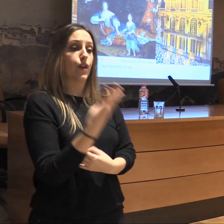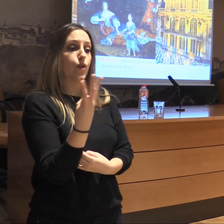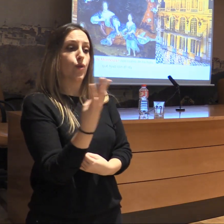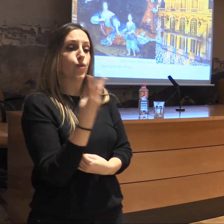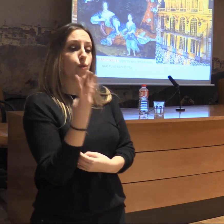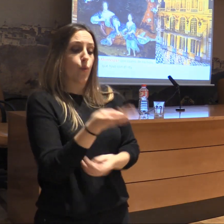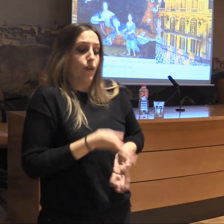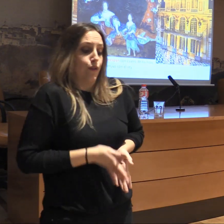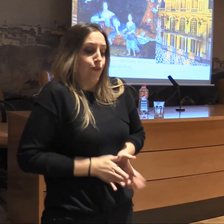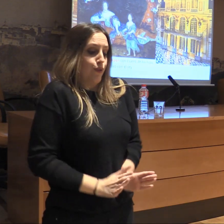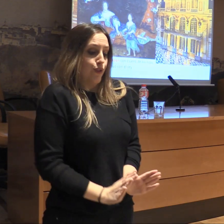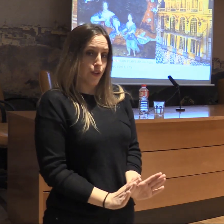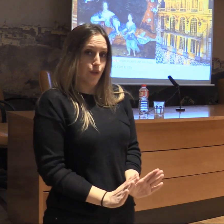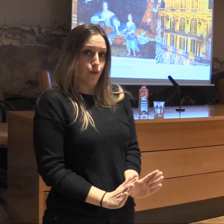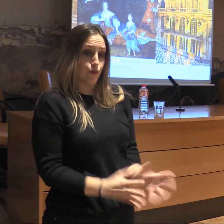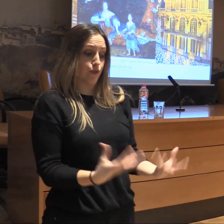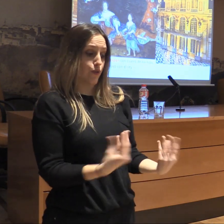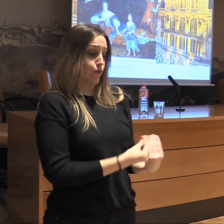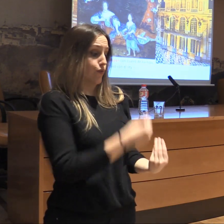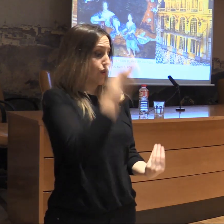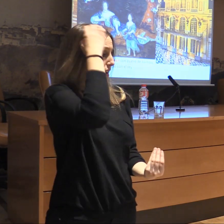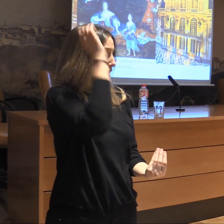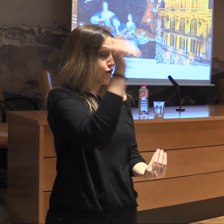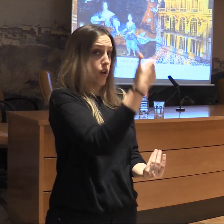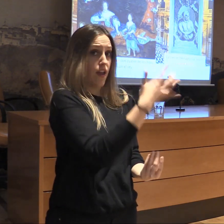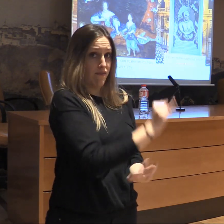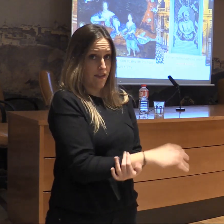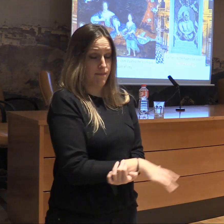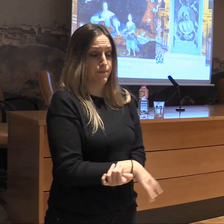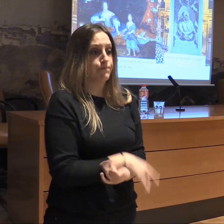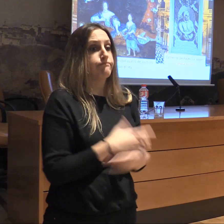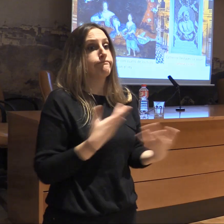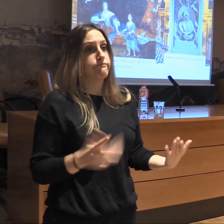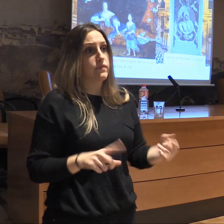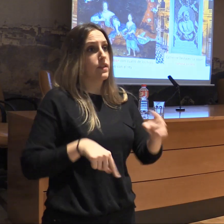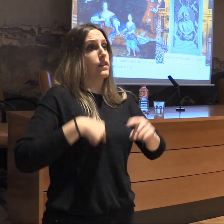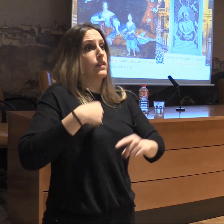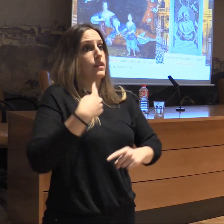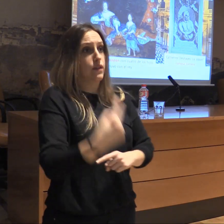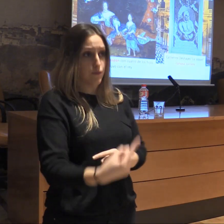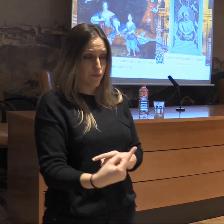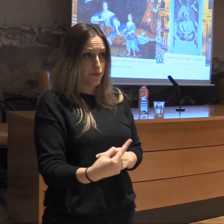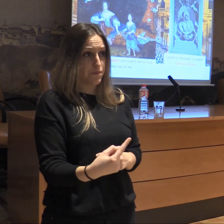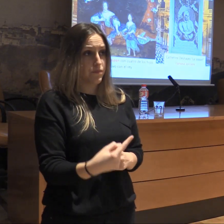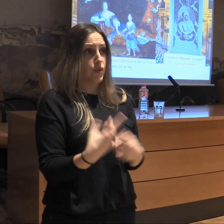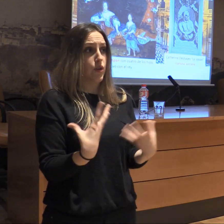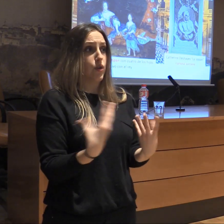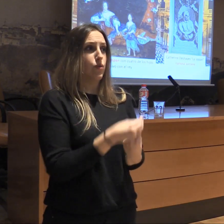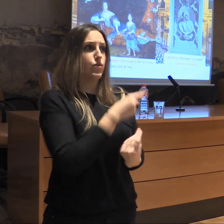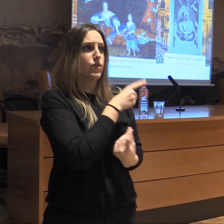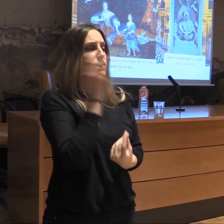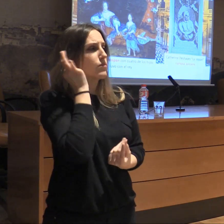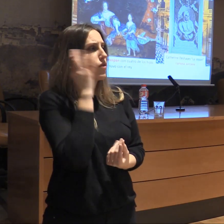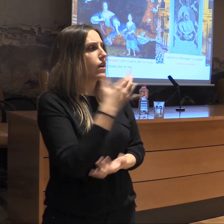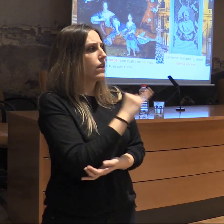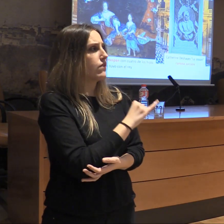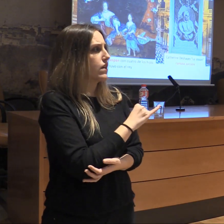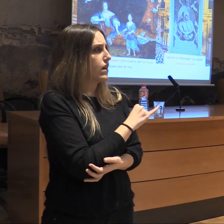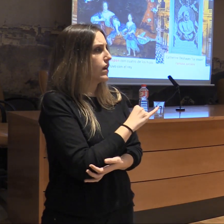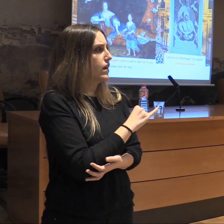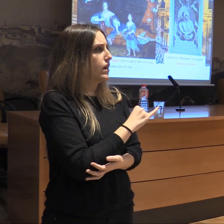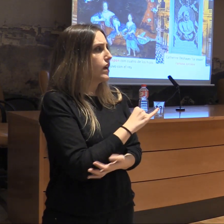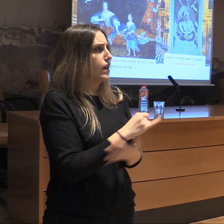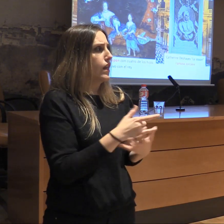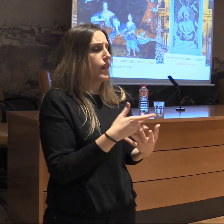de los hijos que tuvo con el rey Sol, cuatro de los bastardos. Y luego, junto con esta mujer, pues teníamos el